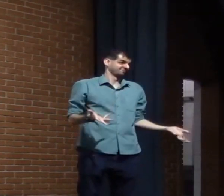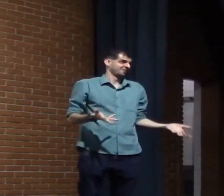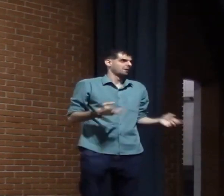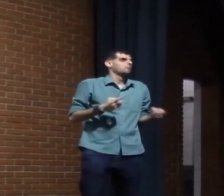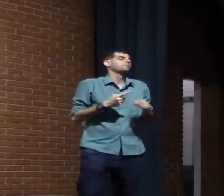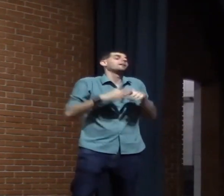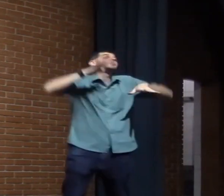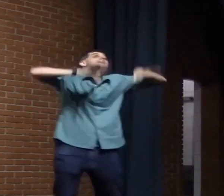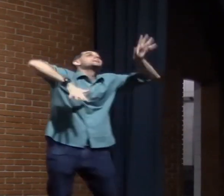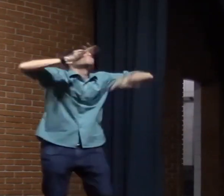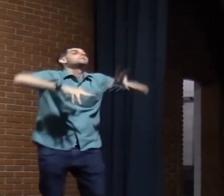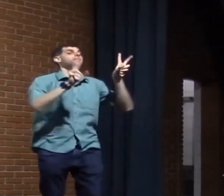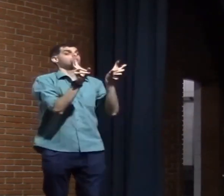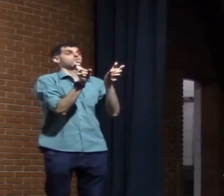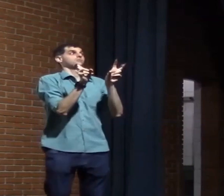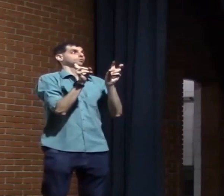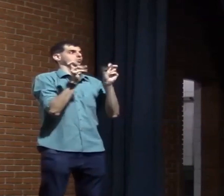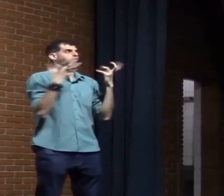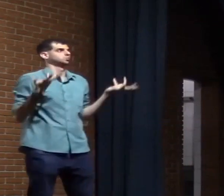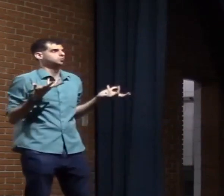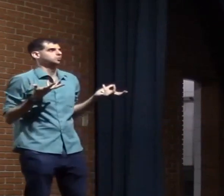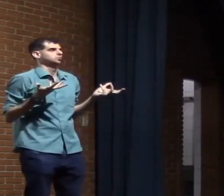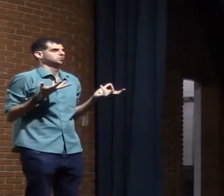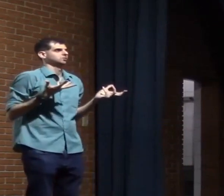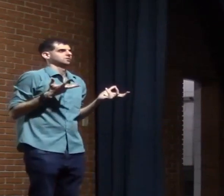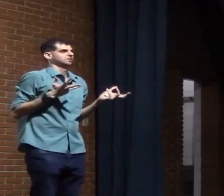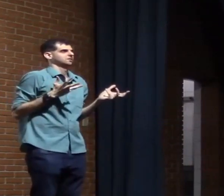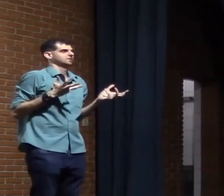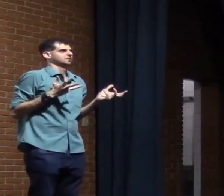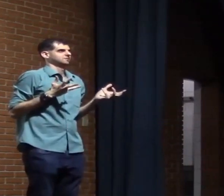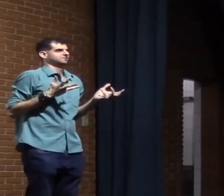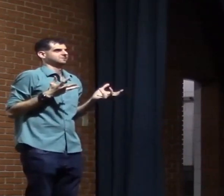aí o médico, mas às vezes você percebe o quê?